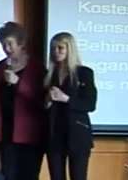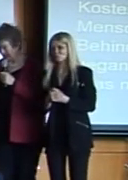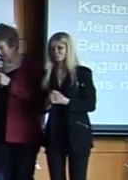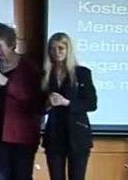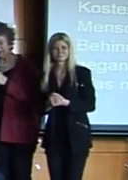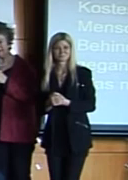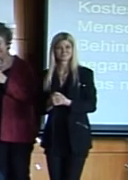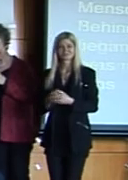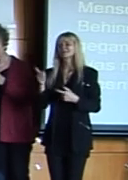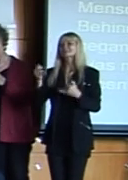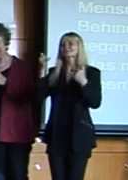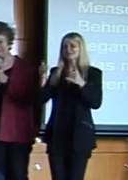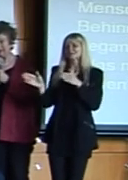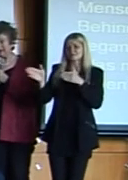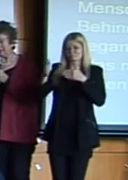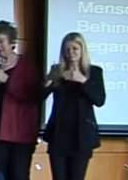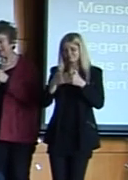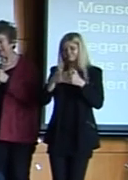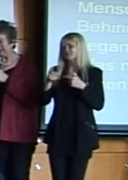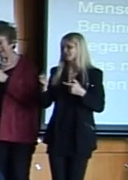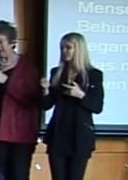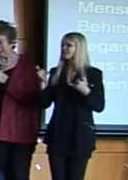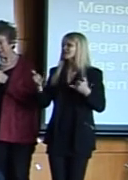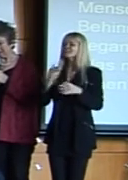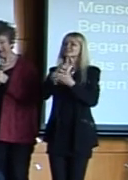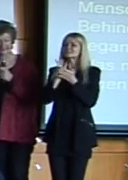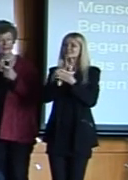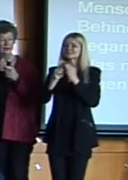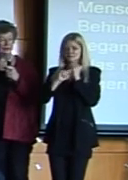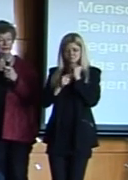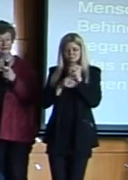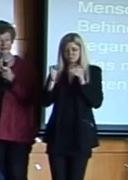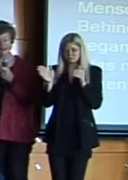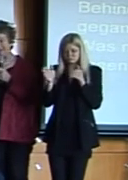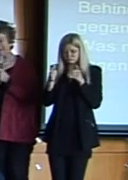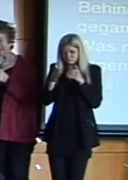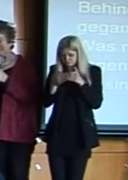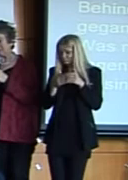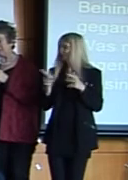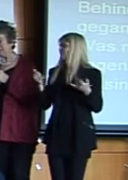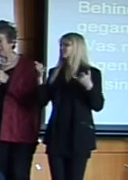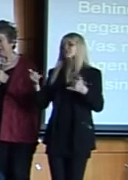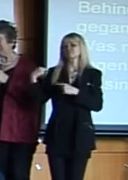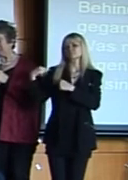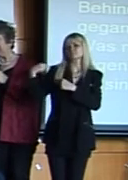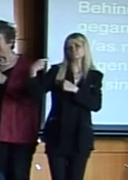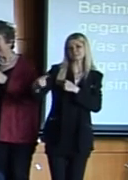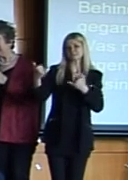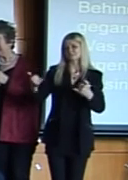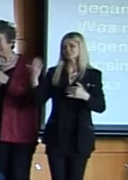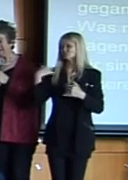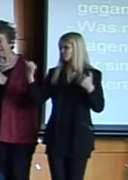Zeit, genau. Wir sind am Ende sozusagen unserer Zeitbudgets Und es war ja bis jetzt so alles